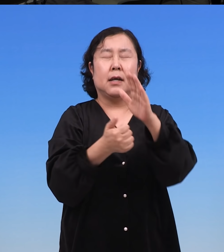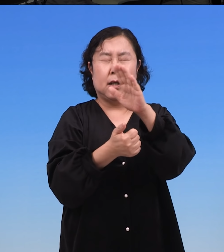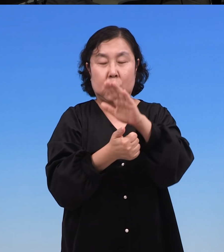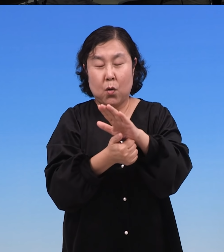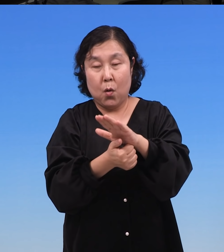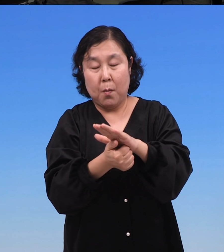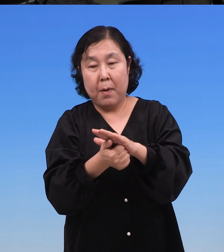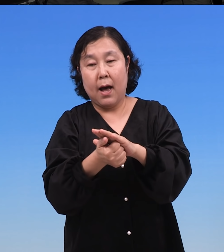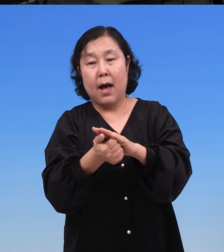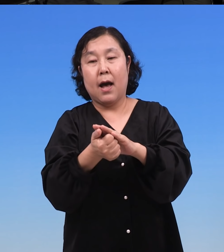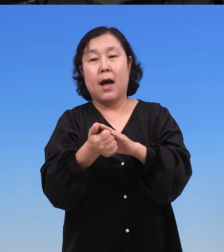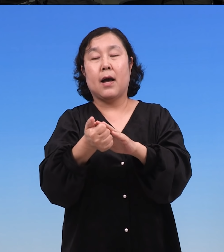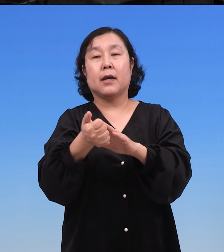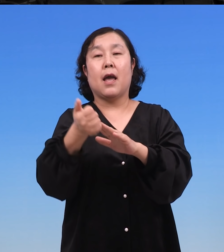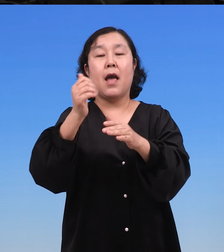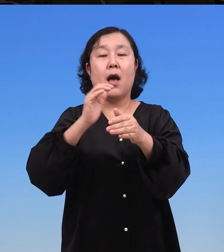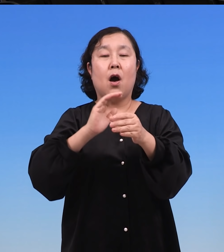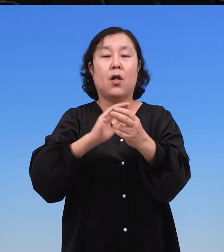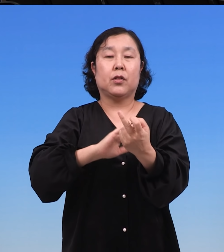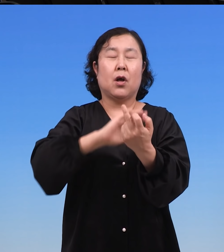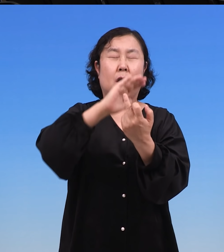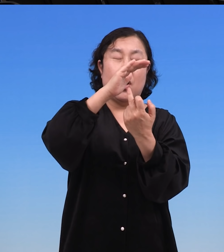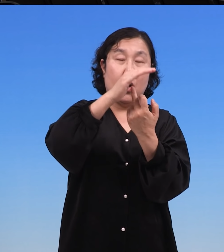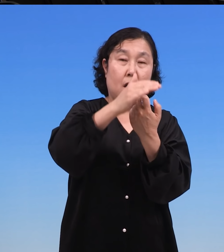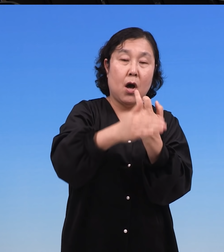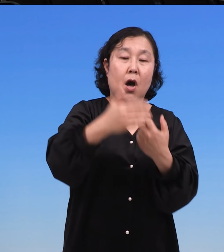이 소망의 언덕,